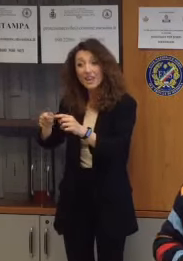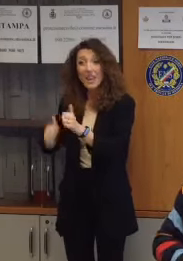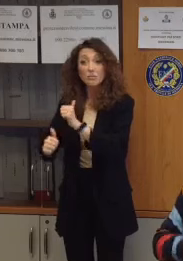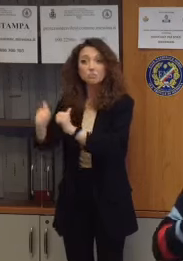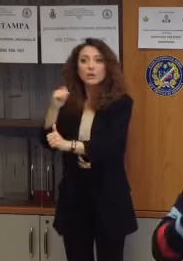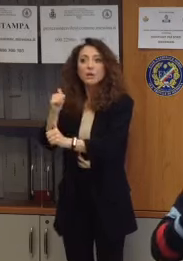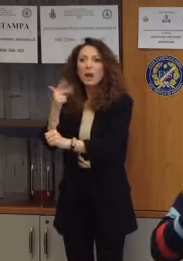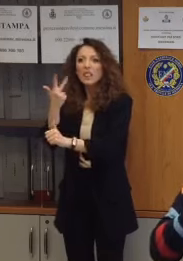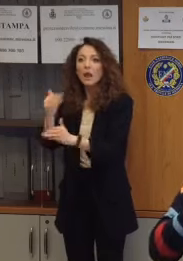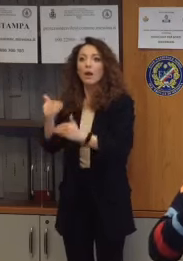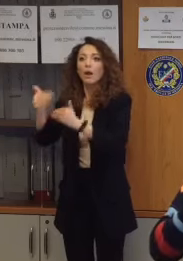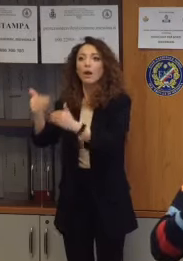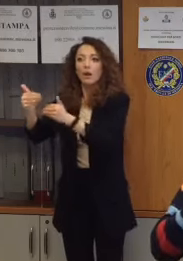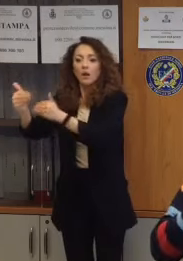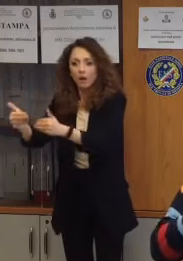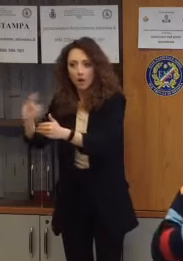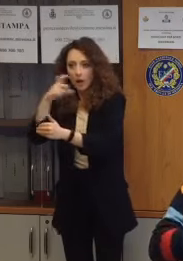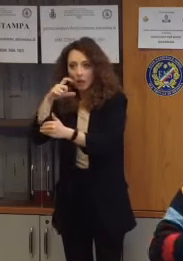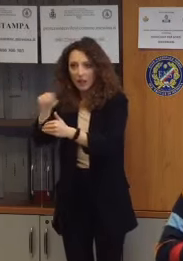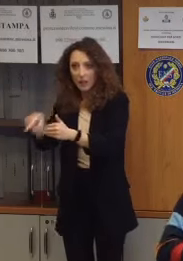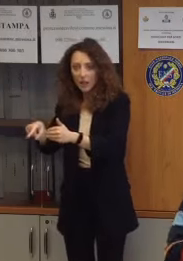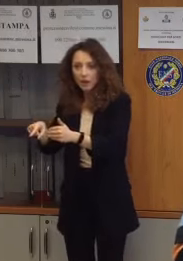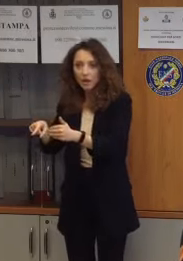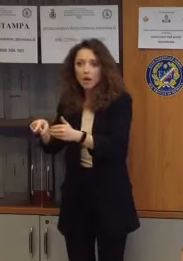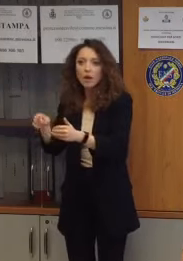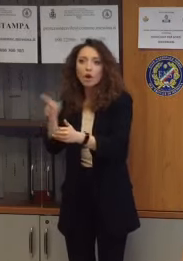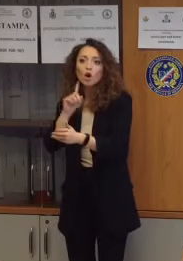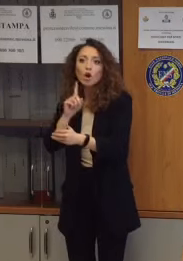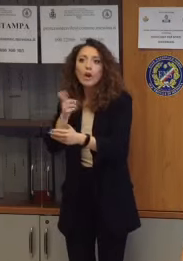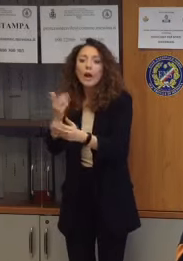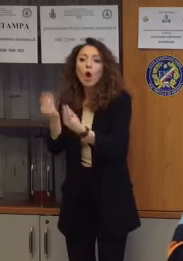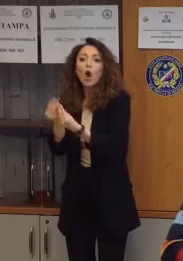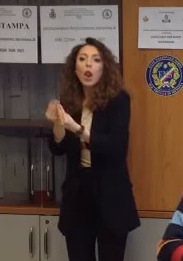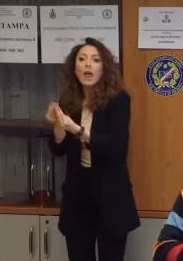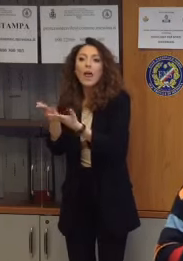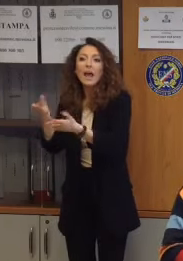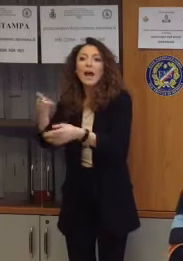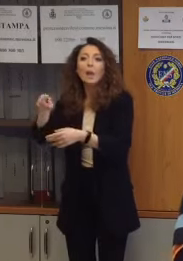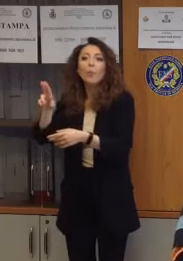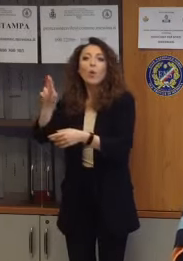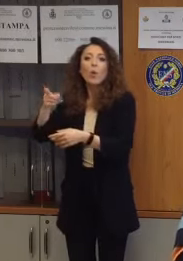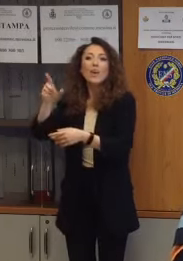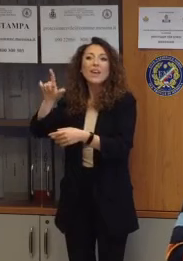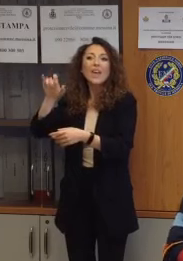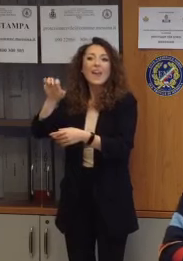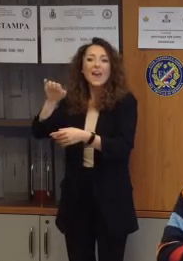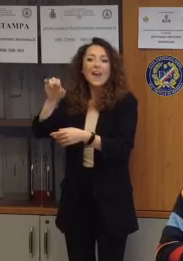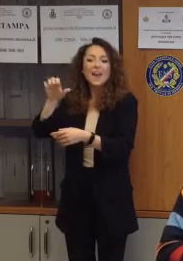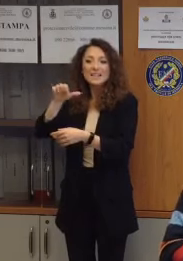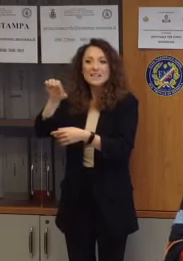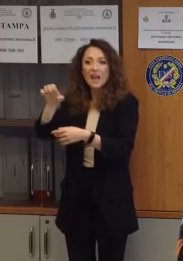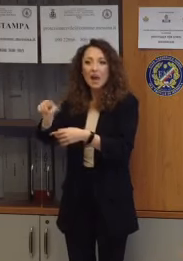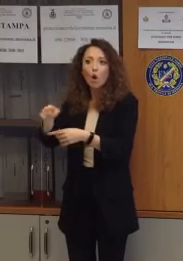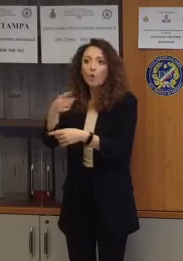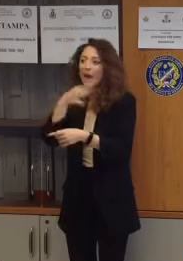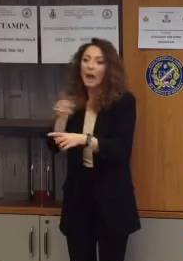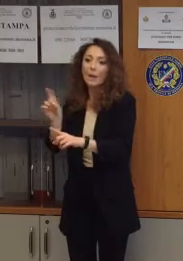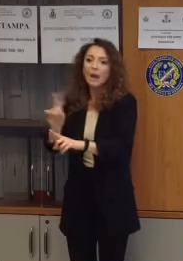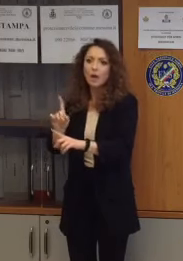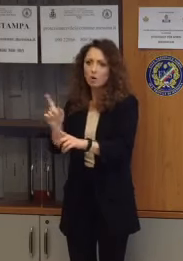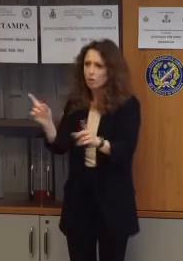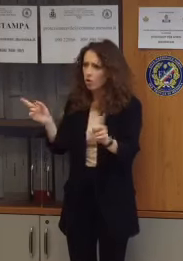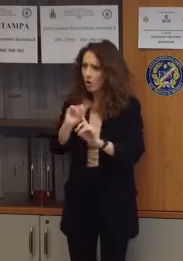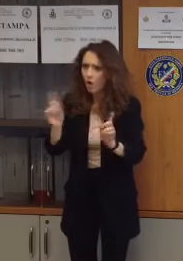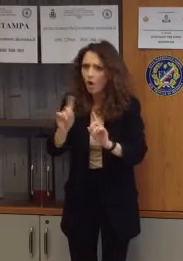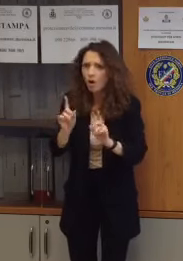beni alimentari, non è perché il mio collega pogliese è incapace, no, perché purtroppo il